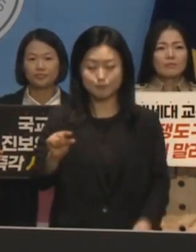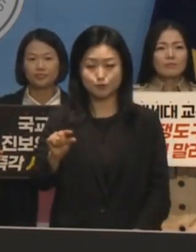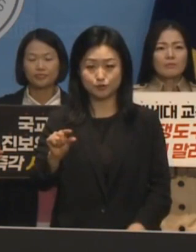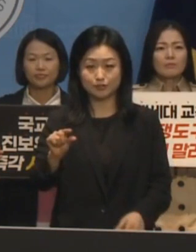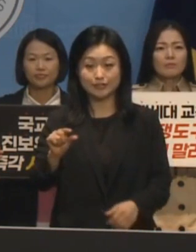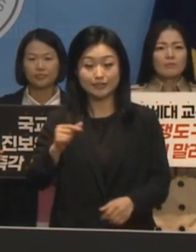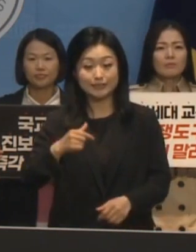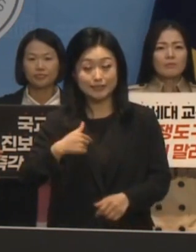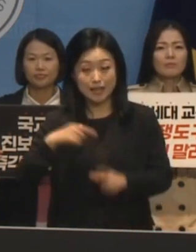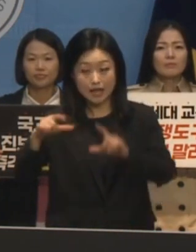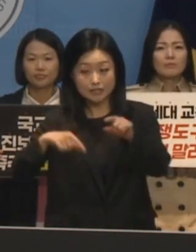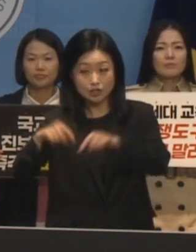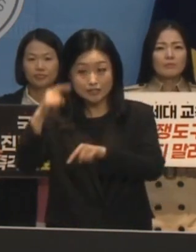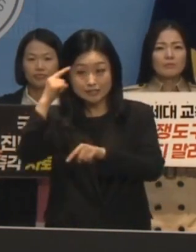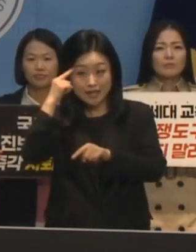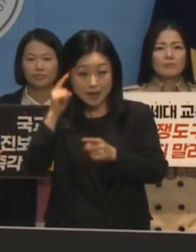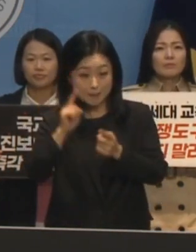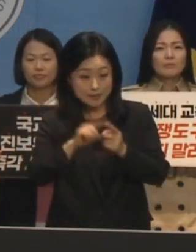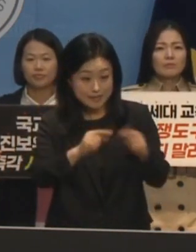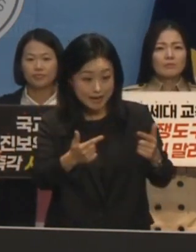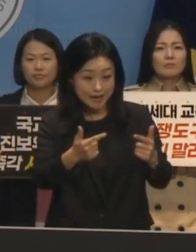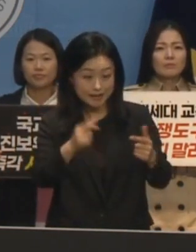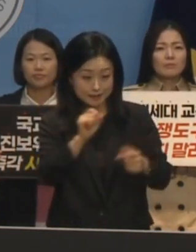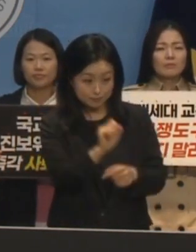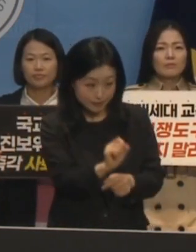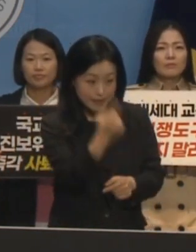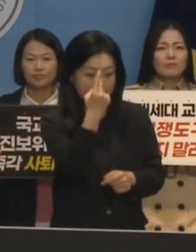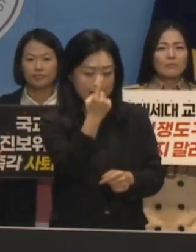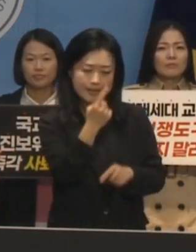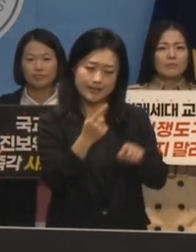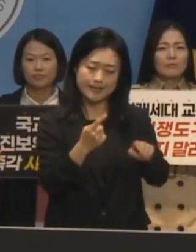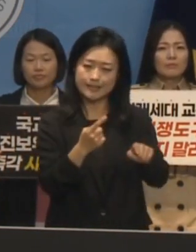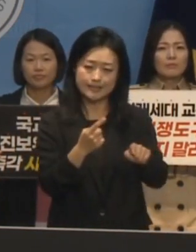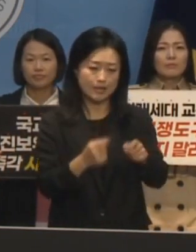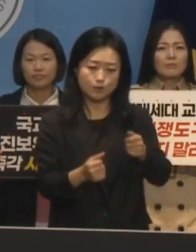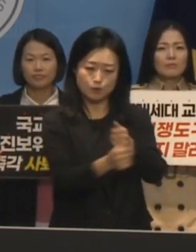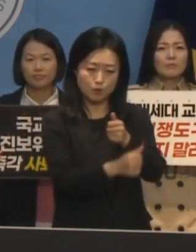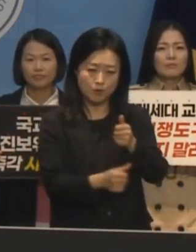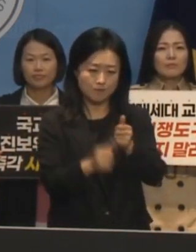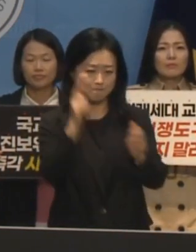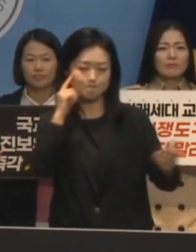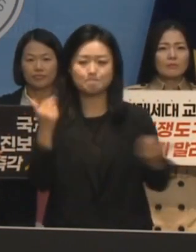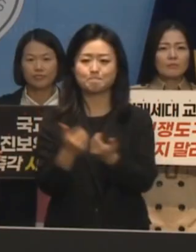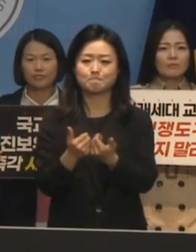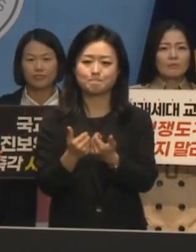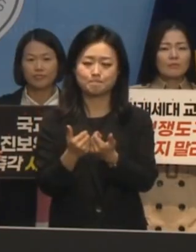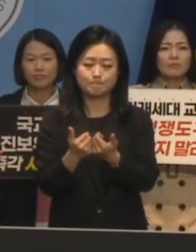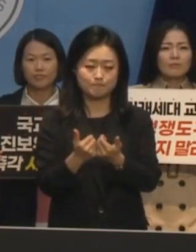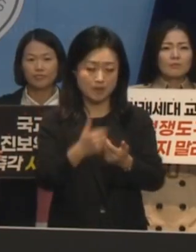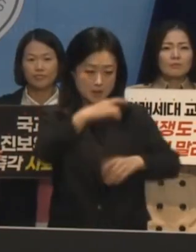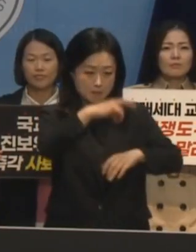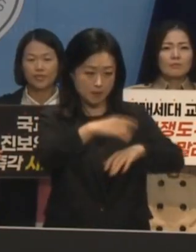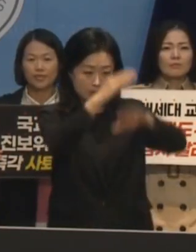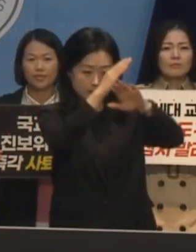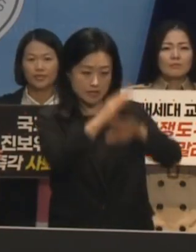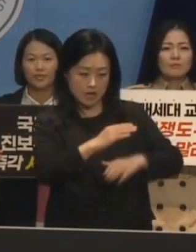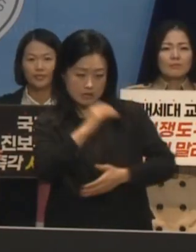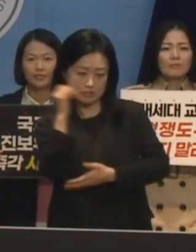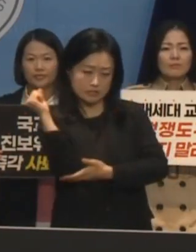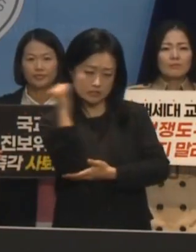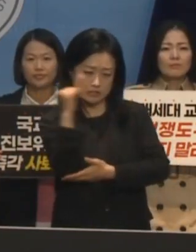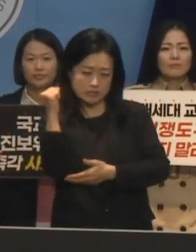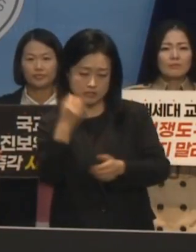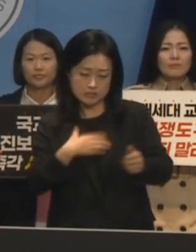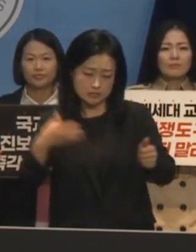자신의 정치적 견해와 맞지 않는다는 것을 빌미로 국가교육위원회와 대한민국 교육의 큰 틀을 마구 흔들어대고